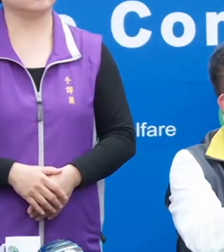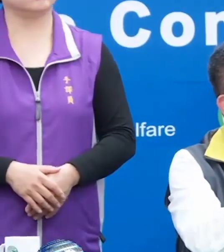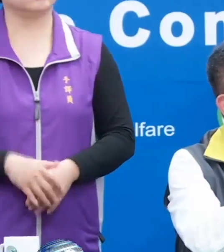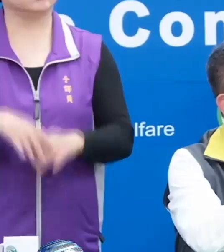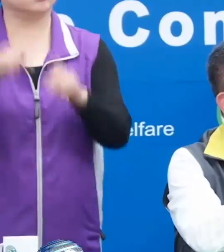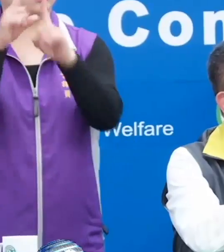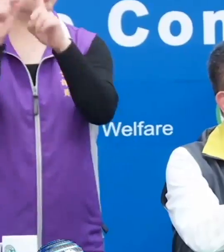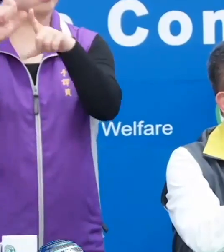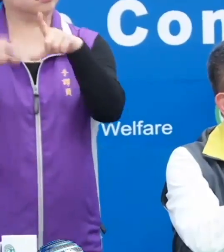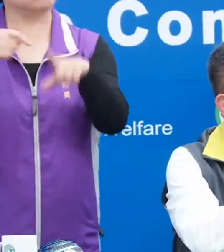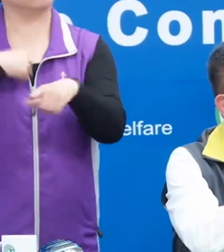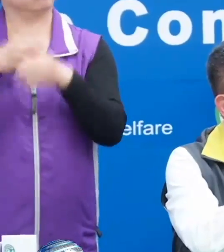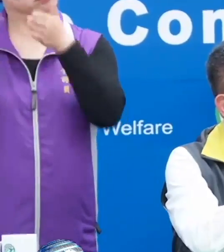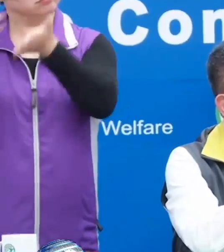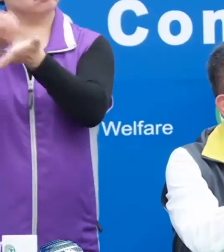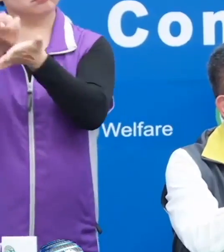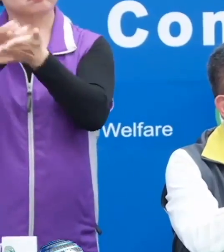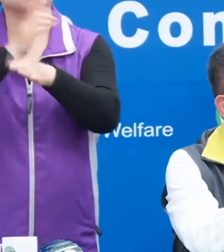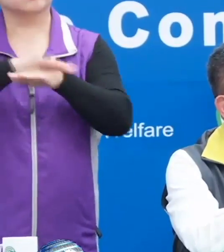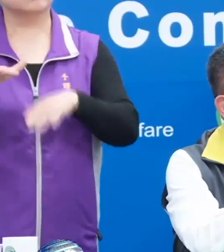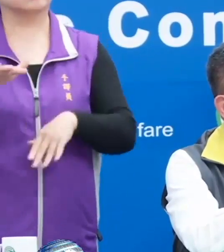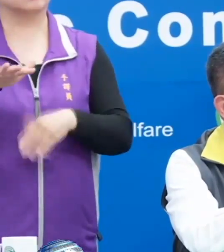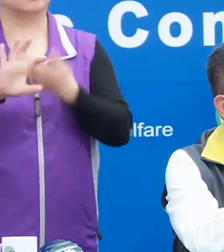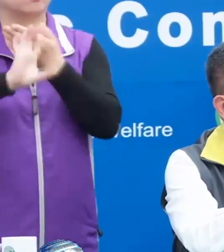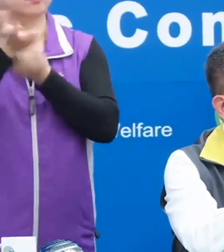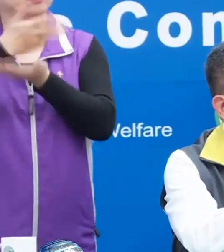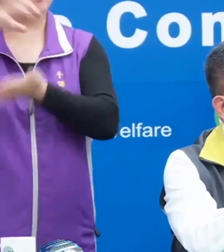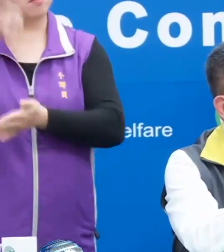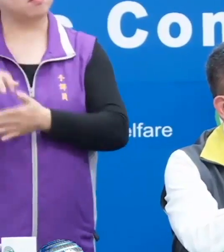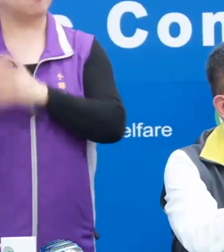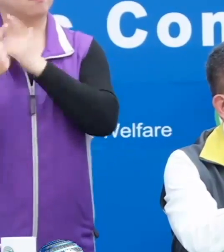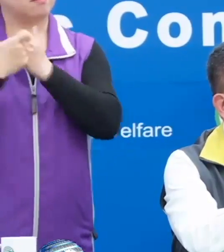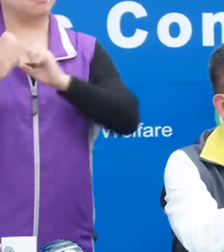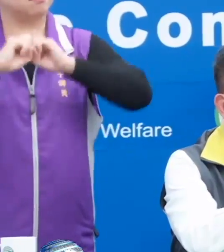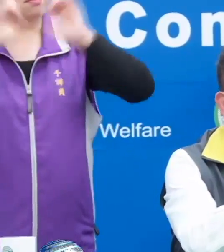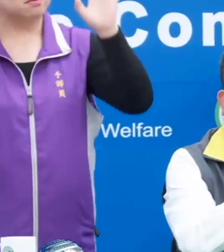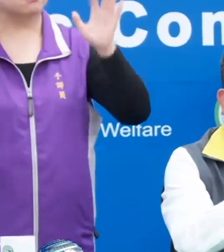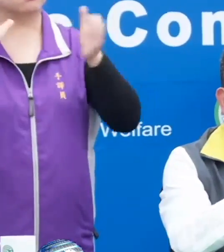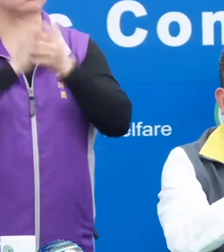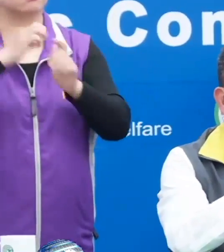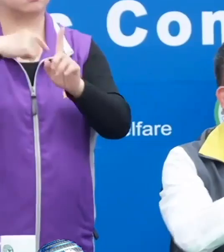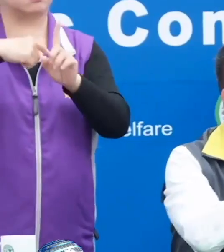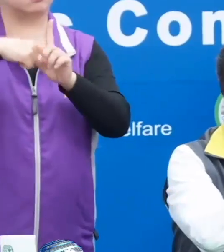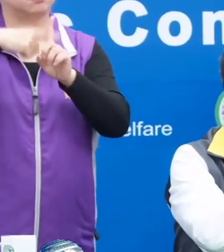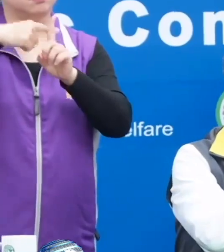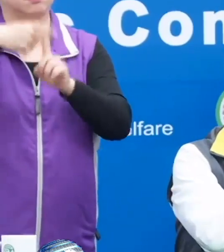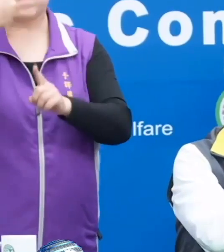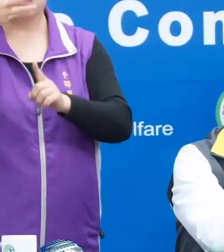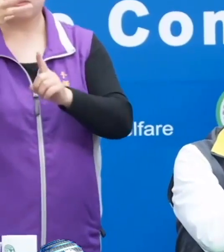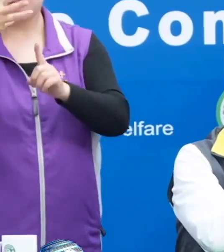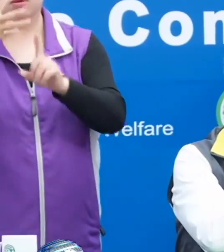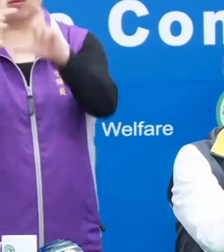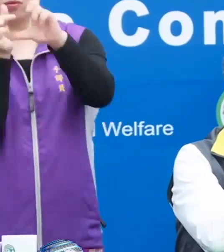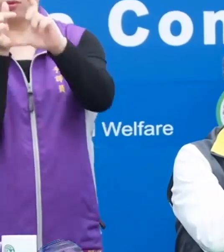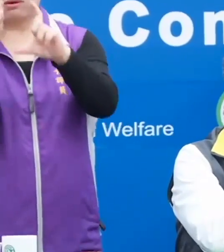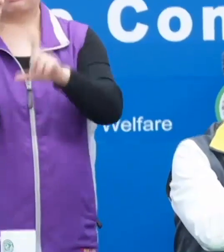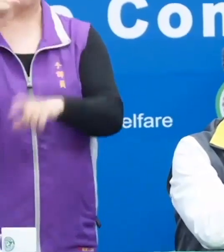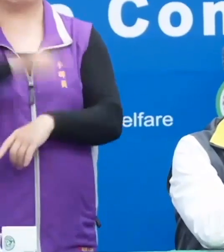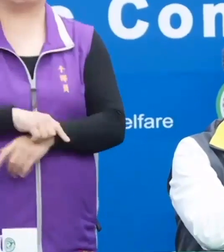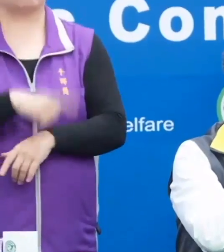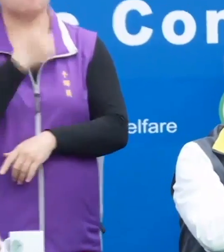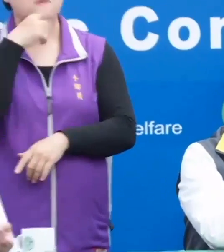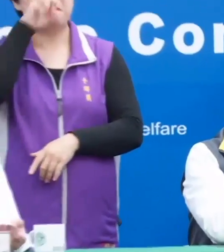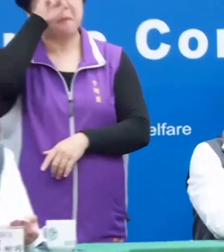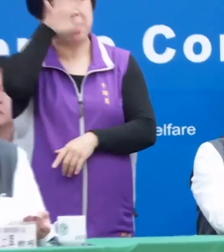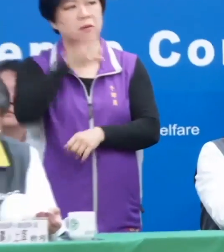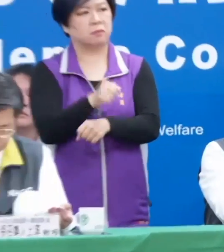时间如果民众因为不必要的旅游出国，都会列入明知故犯的条文里。另外，如果填写